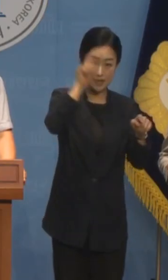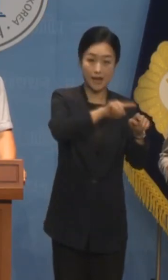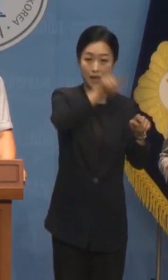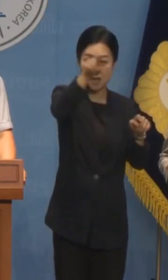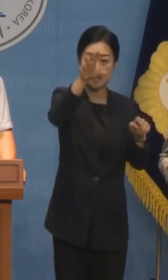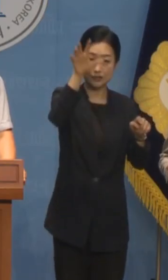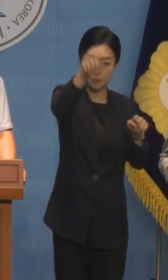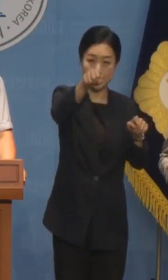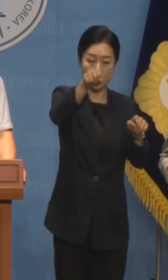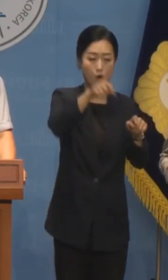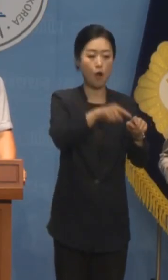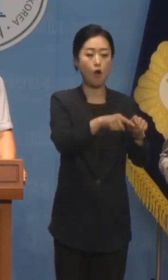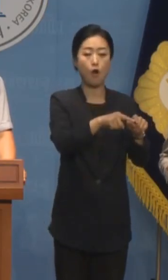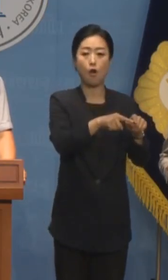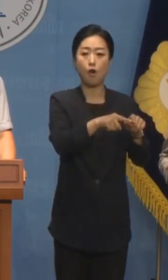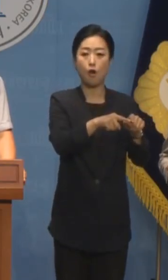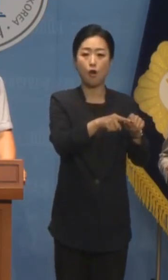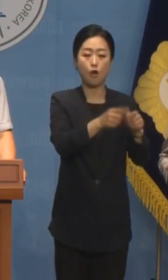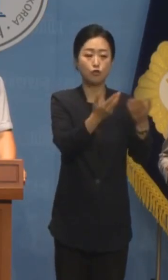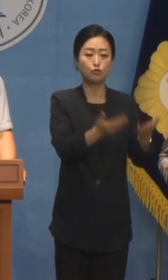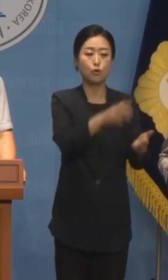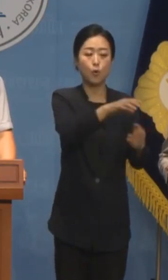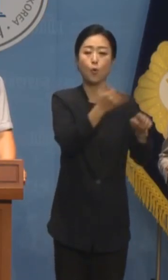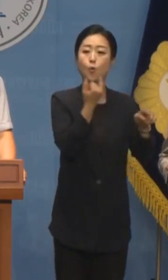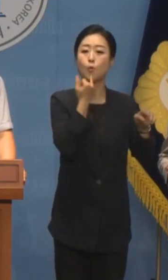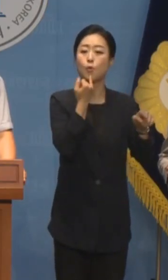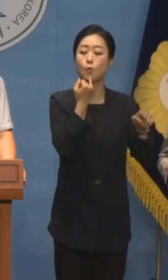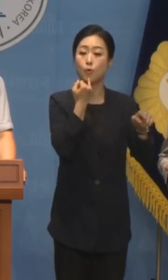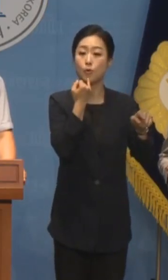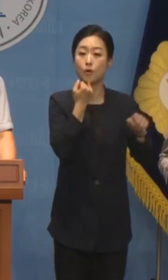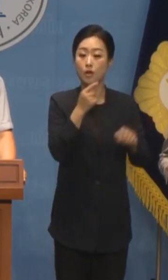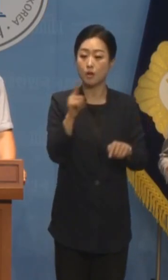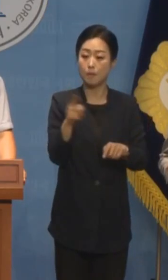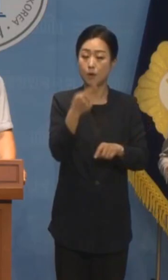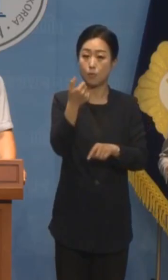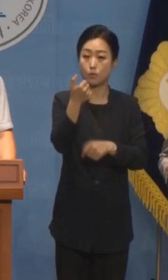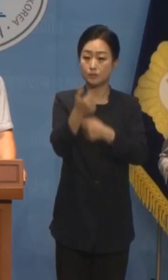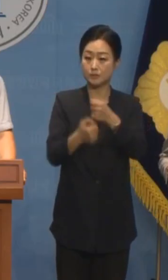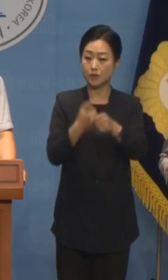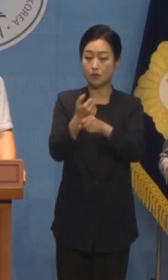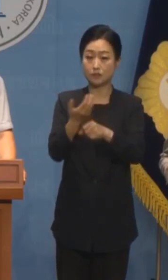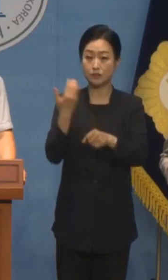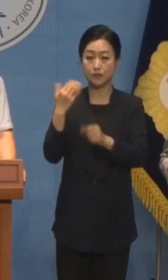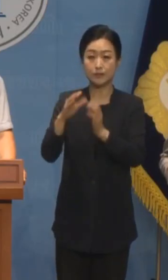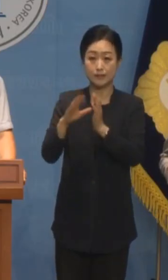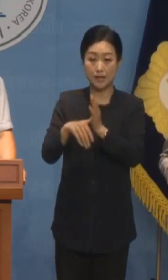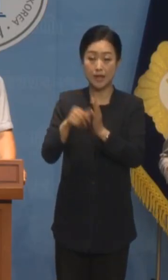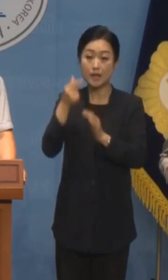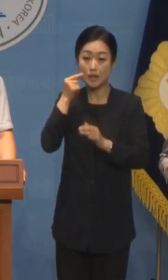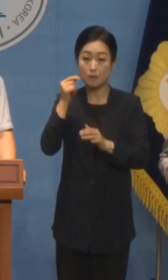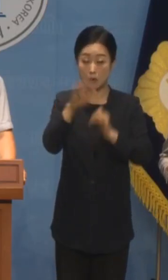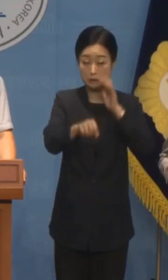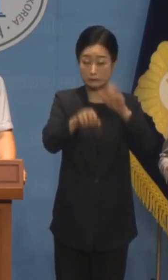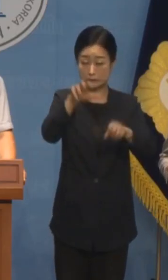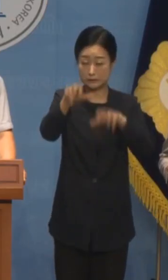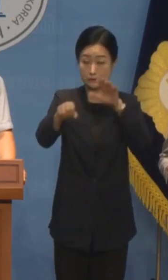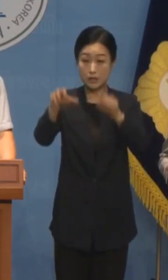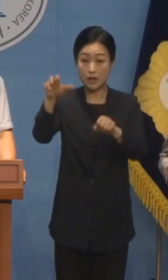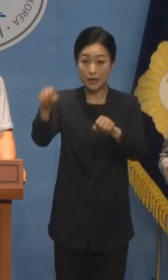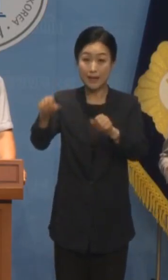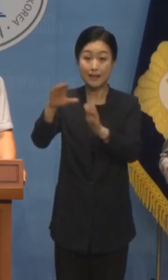요긴한 대합실이다라고 얘기합니다. 150년 전에 일본 제국주의자들은 울릉도